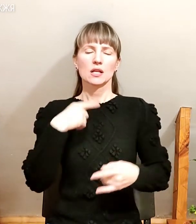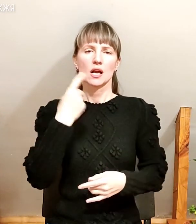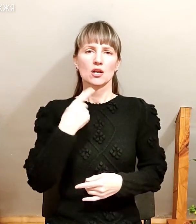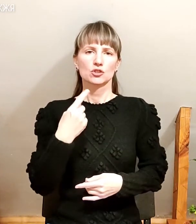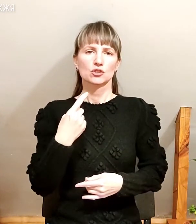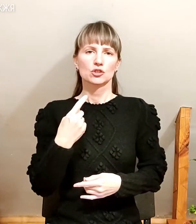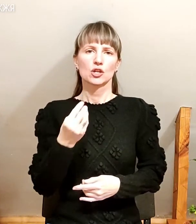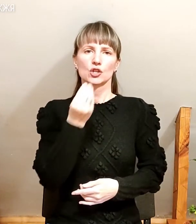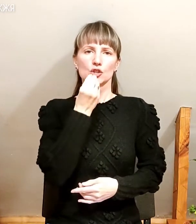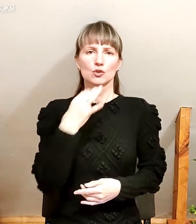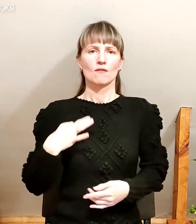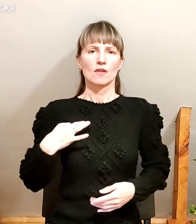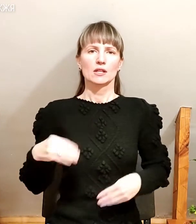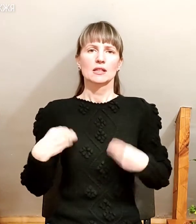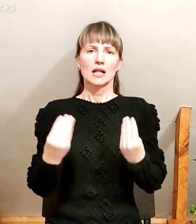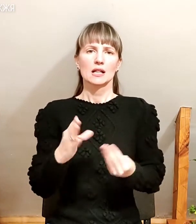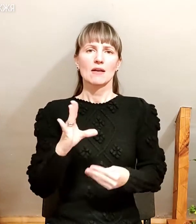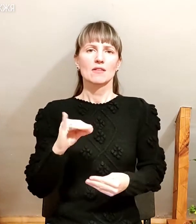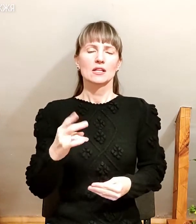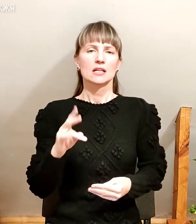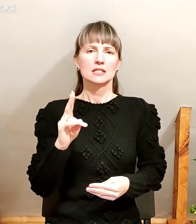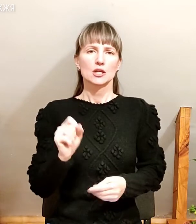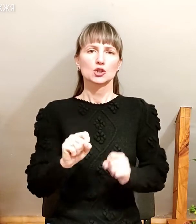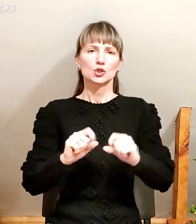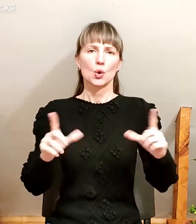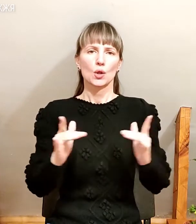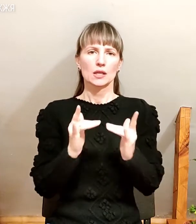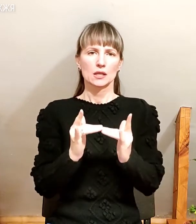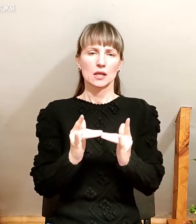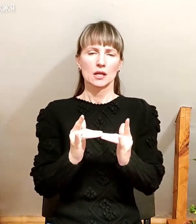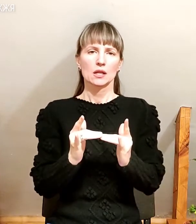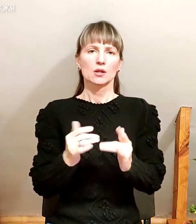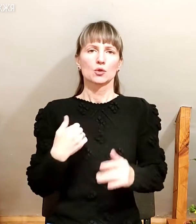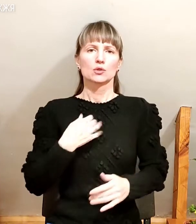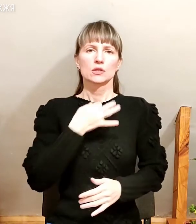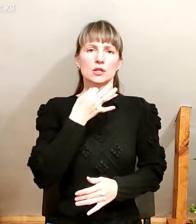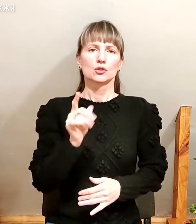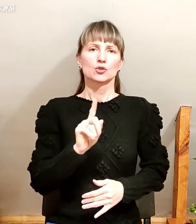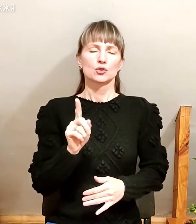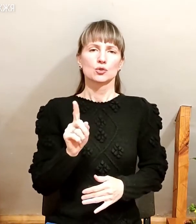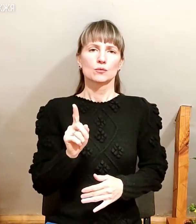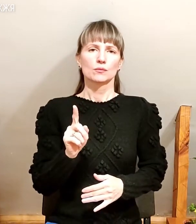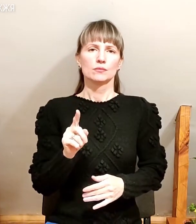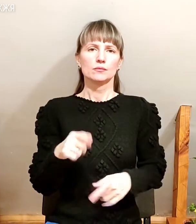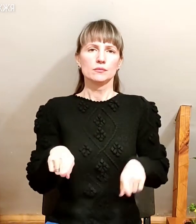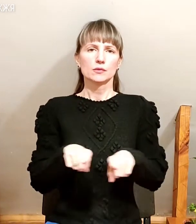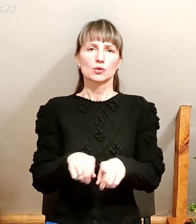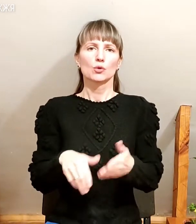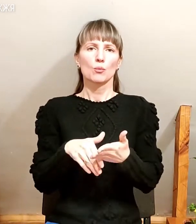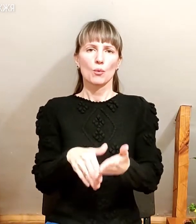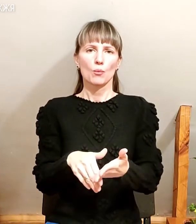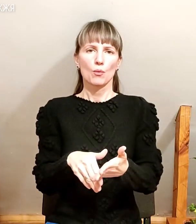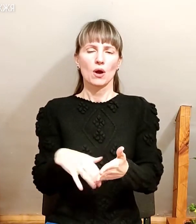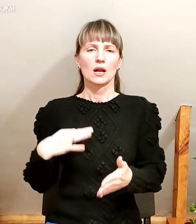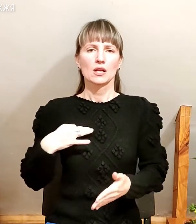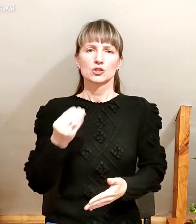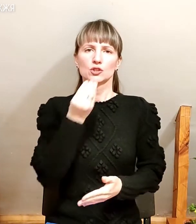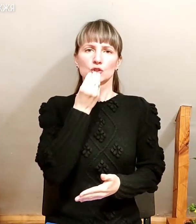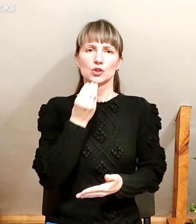їжу та речі надала Вільнянська школа-інтернат. Хочу також зазначити, що ось таку допомогу, речі та їжу збирають і в